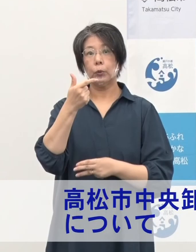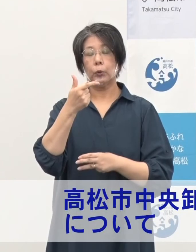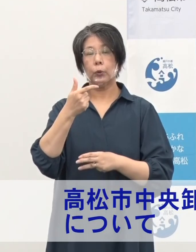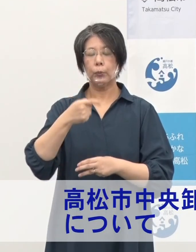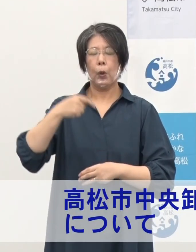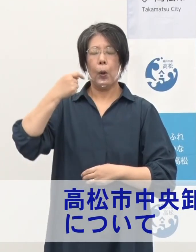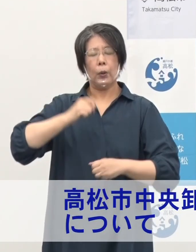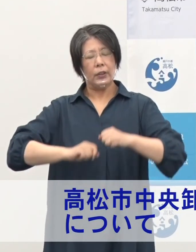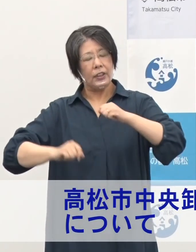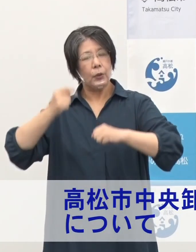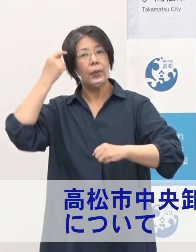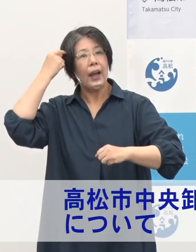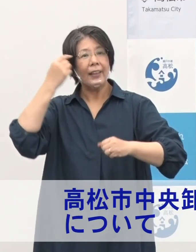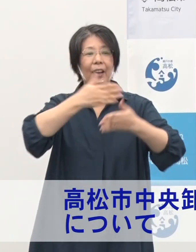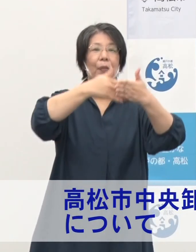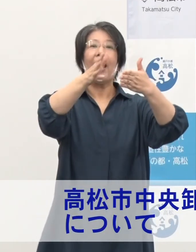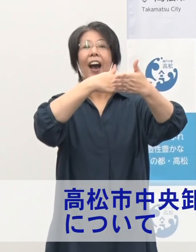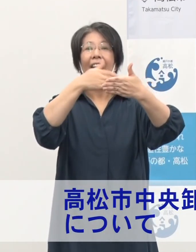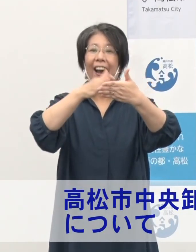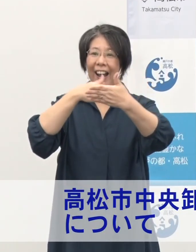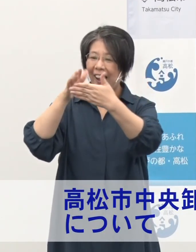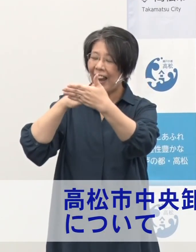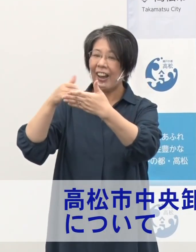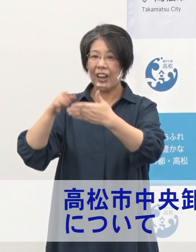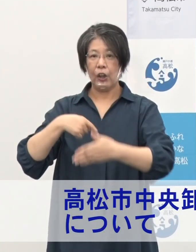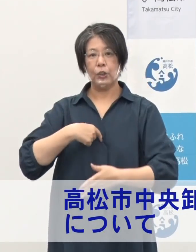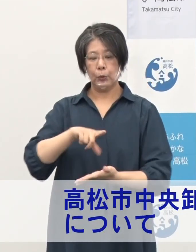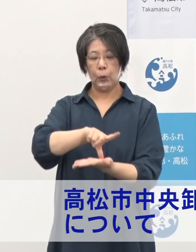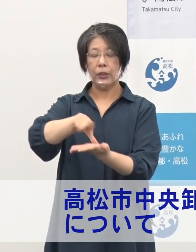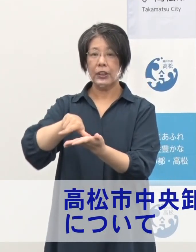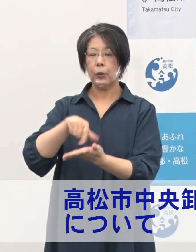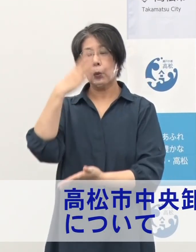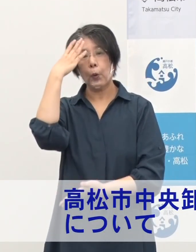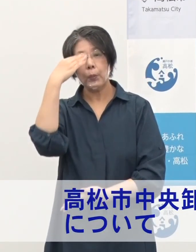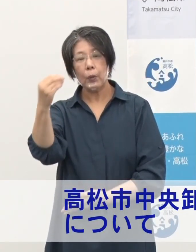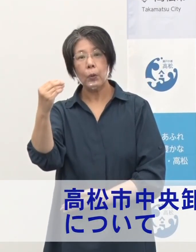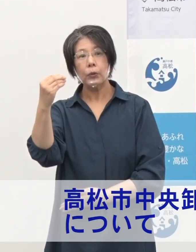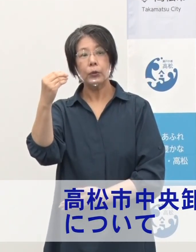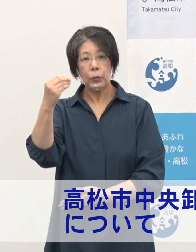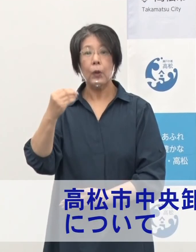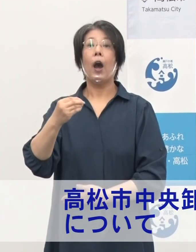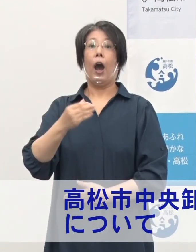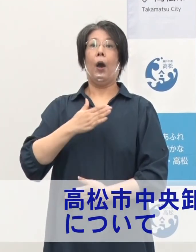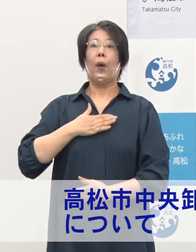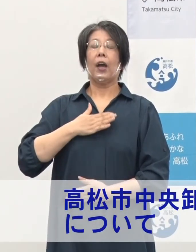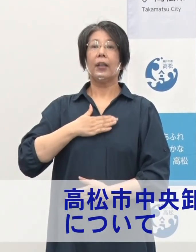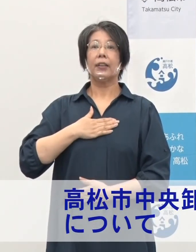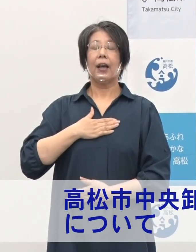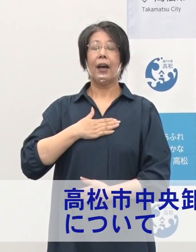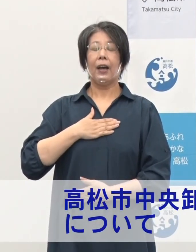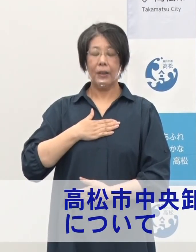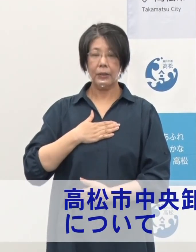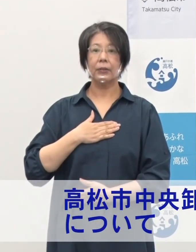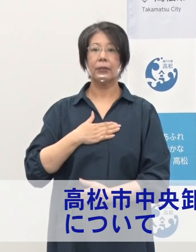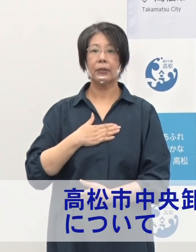発想で自由にペイントすることで自分たちの住む地域の魅力を再発見するとともに市民の皆様が市場のこと